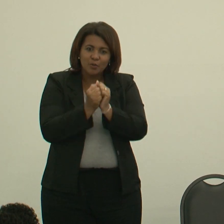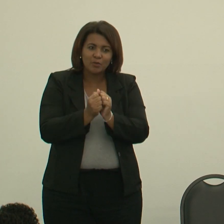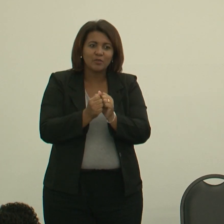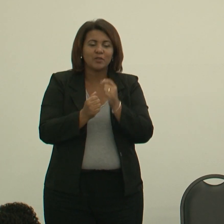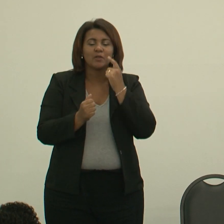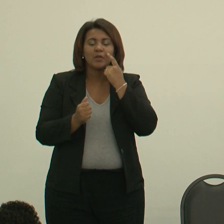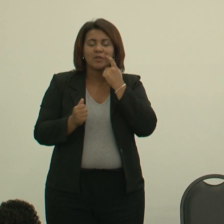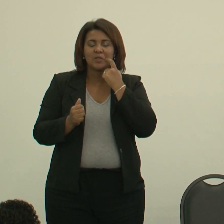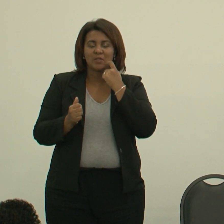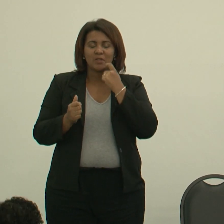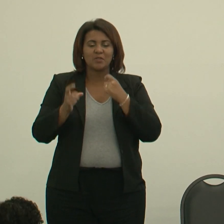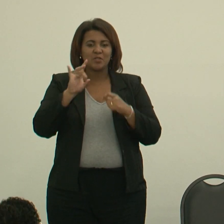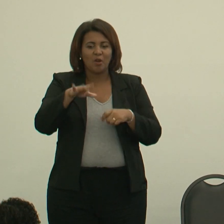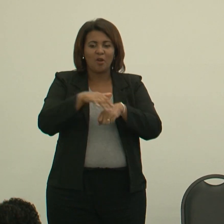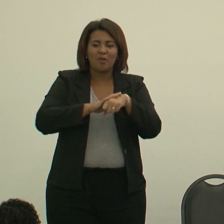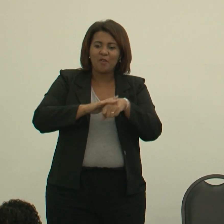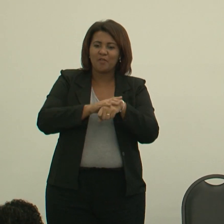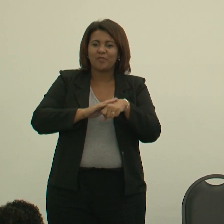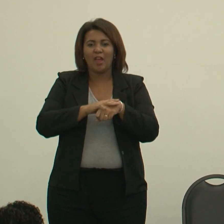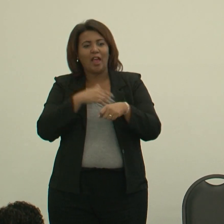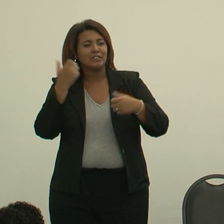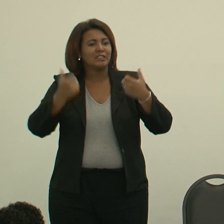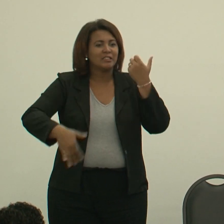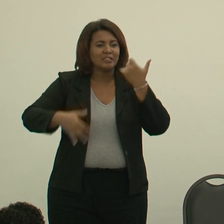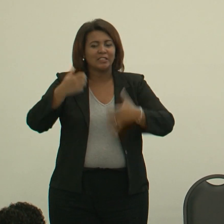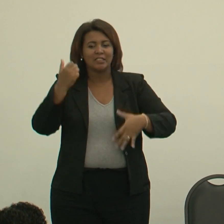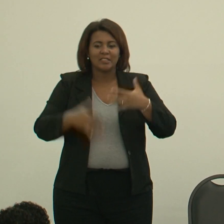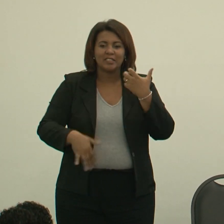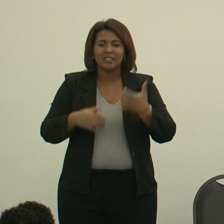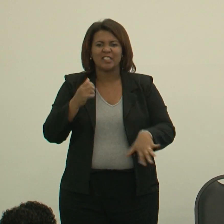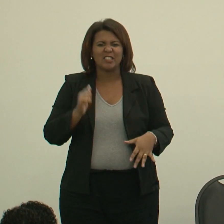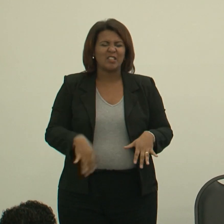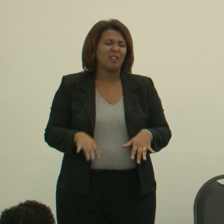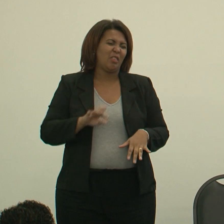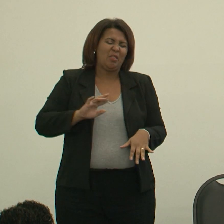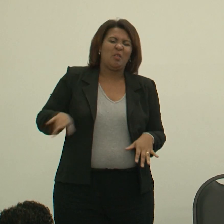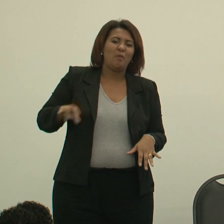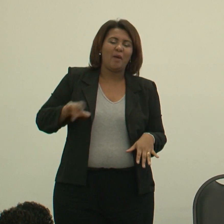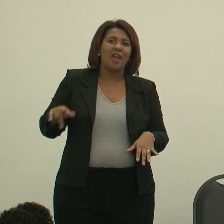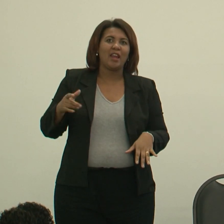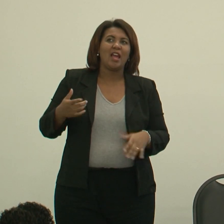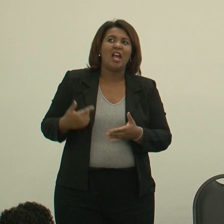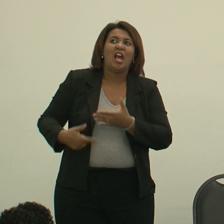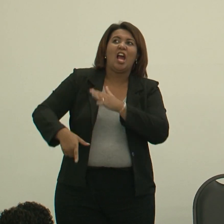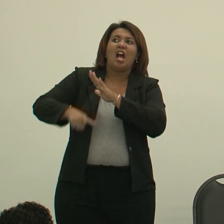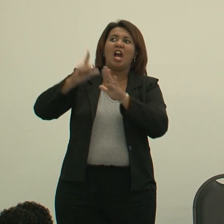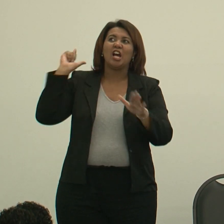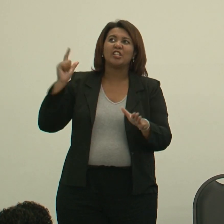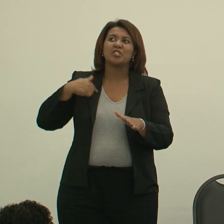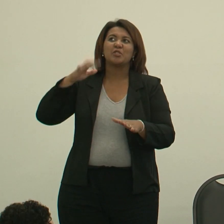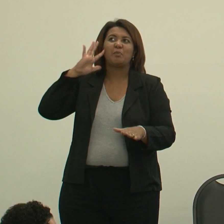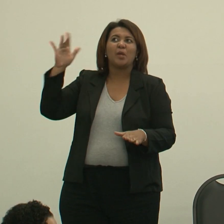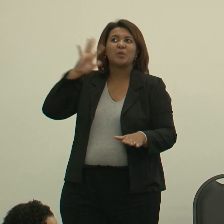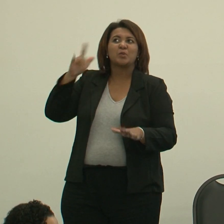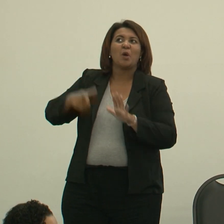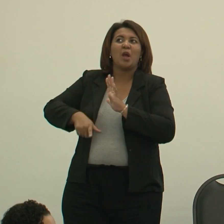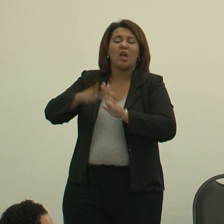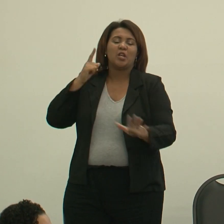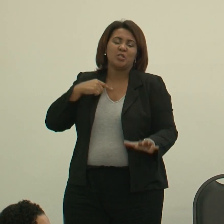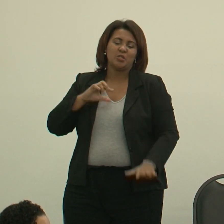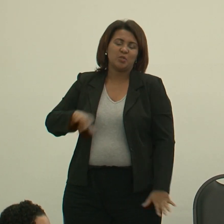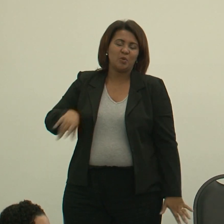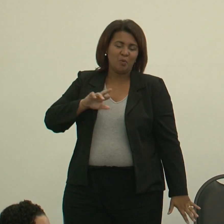essa conversa com especialistas, porque realmente fica uma coisa que não era o que a gente submeteu, não era o que a gente pensou,